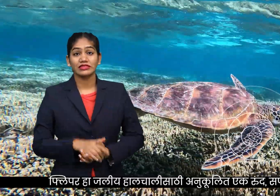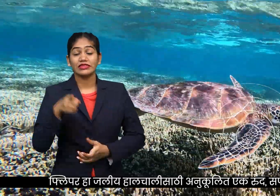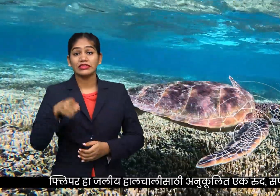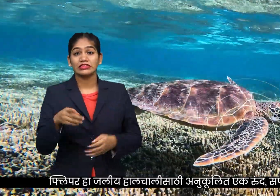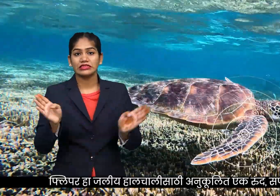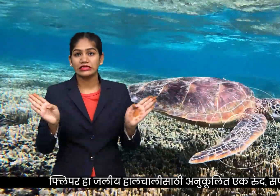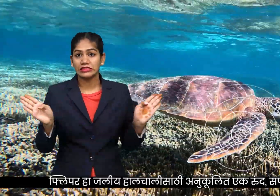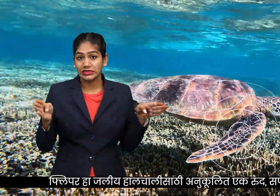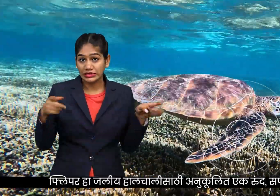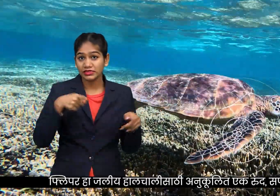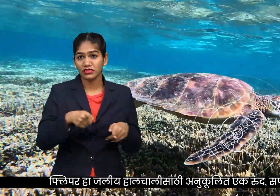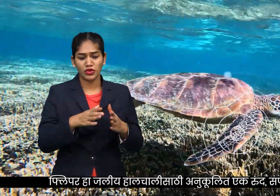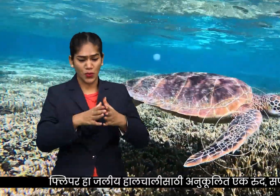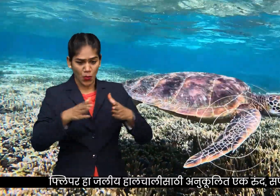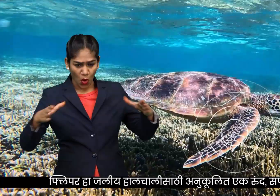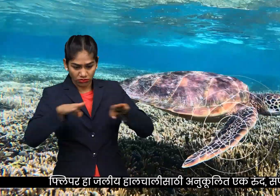फ्लिपर हा जलीय